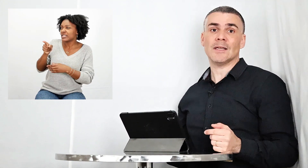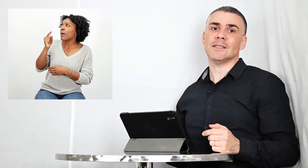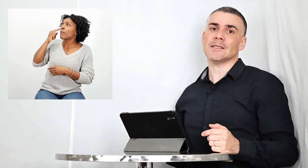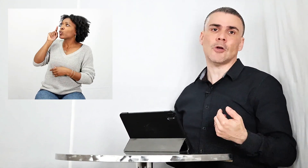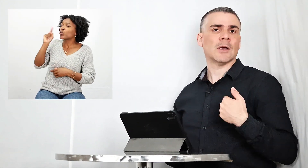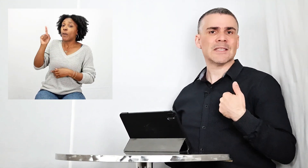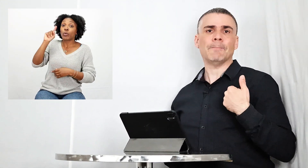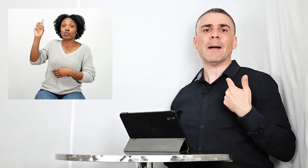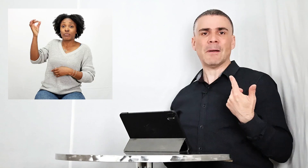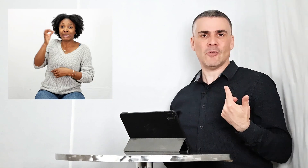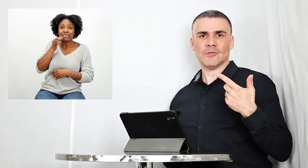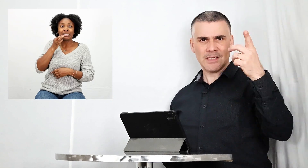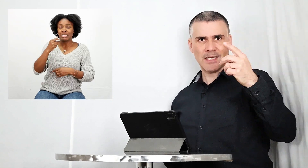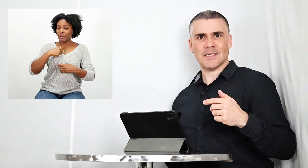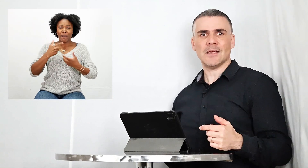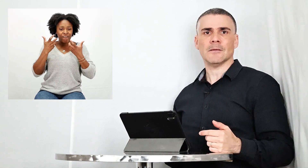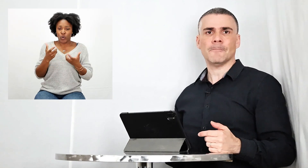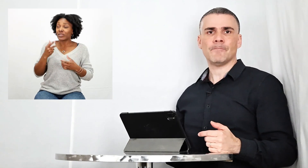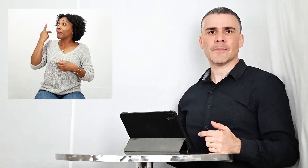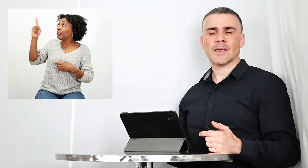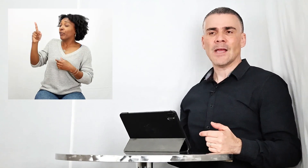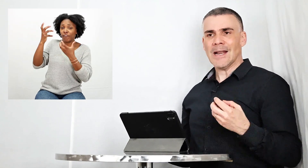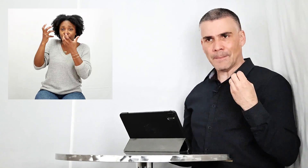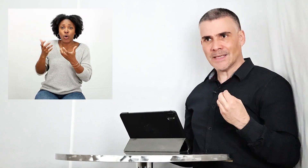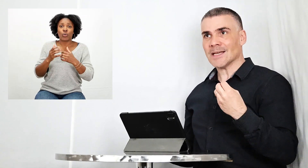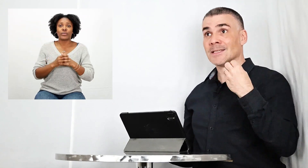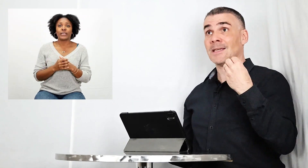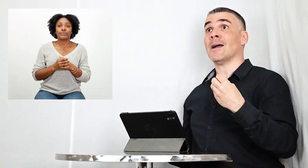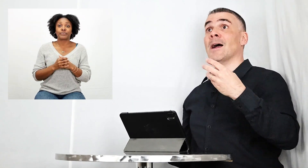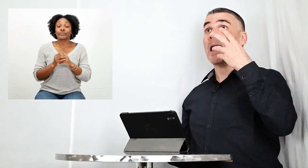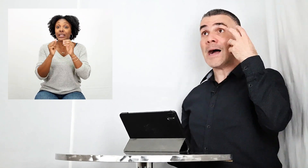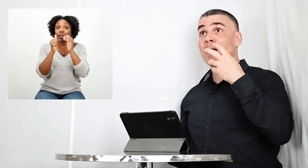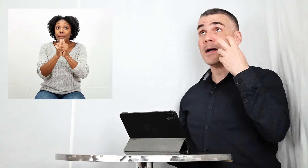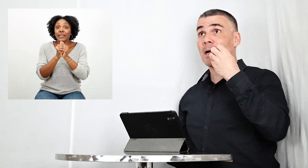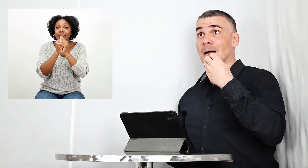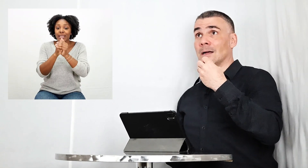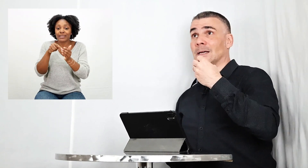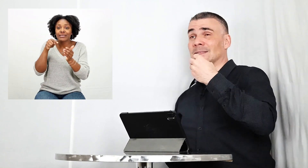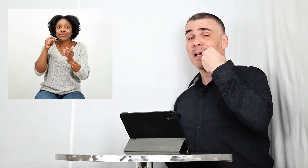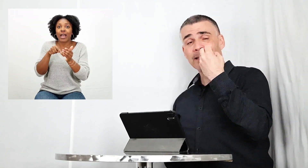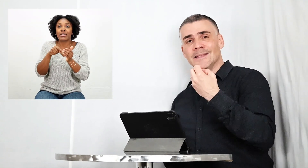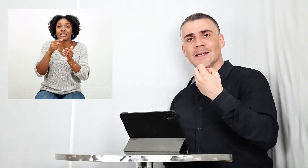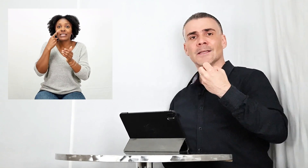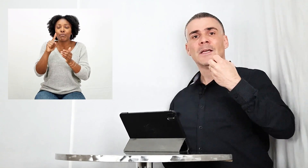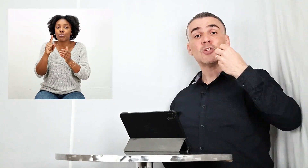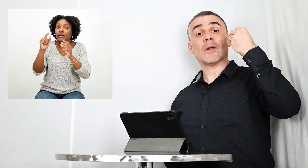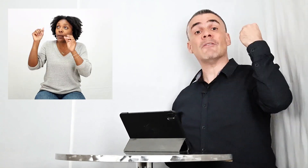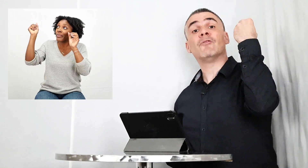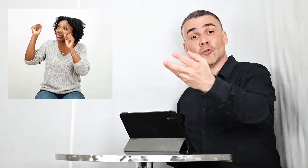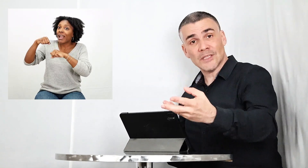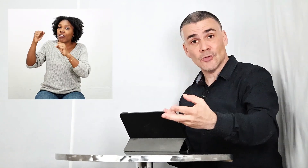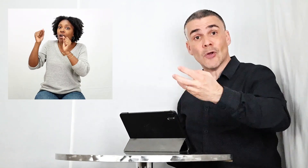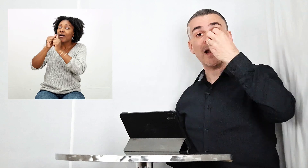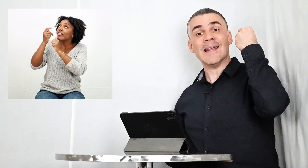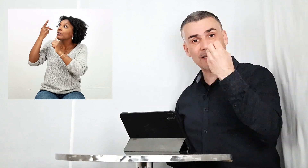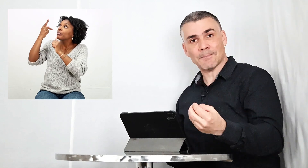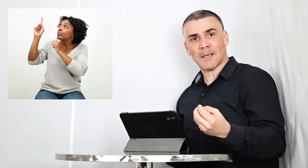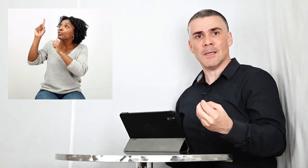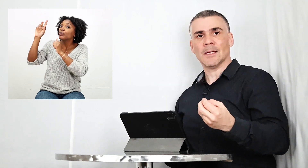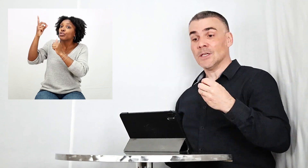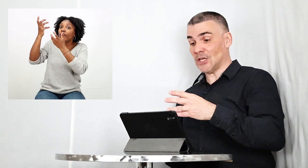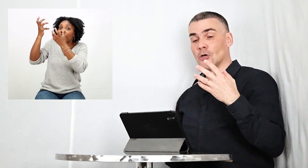que toi, tu l'as dit, Seigneur. C'est pas ma volonté, c'est la tienne. La prière sert à t'aligner sur la volonté de